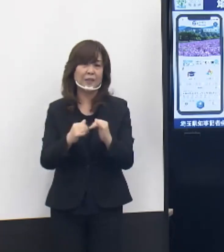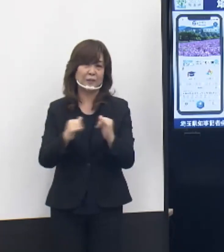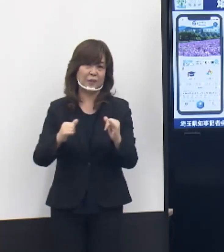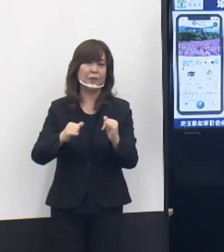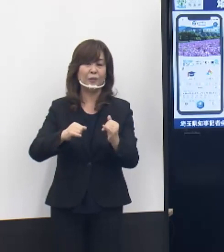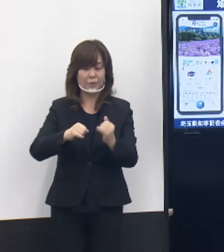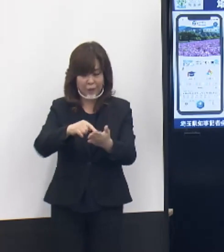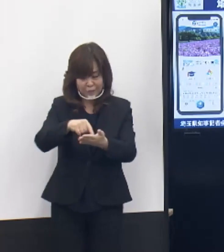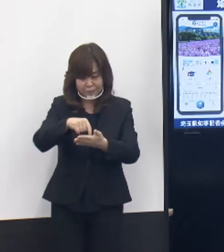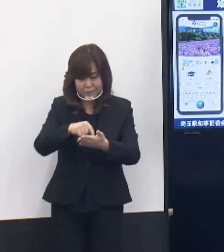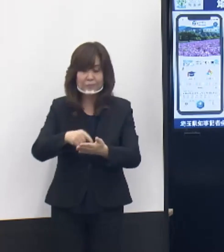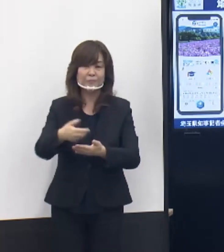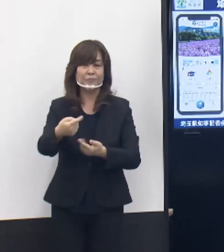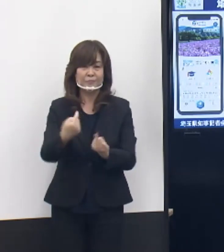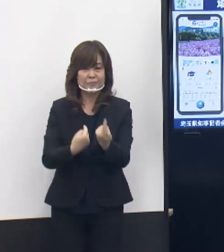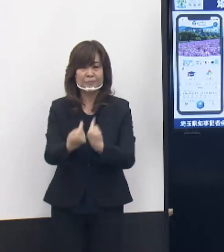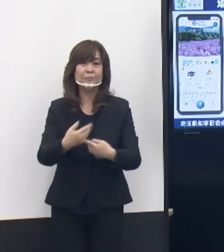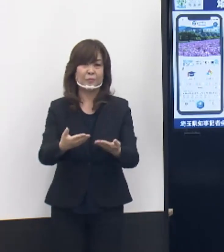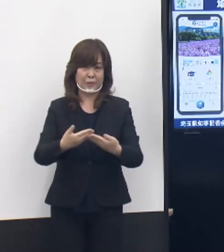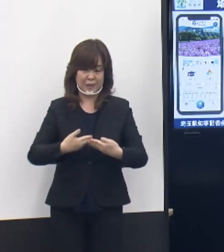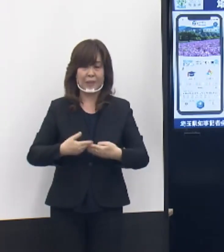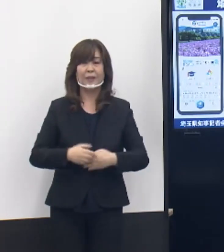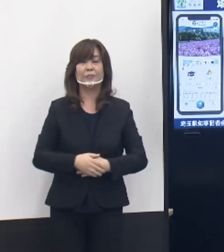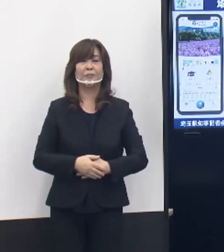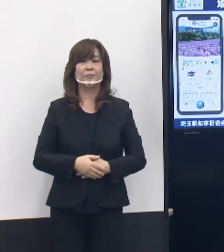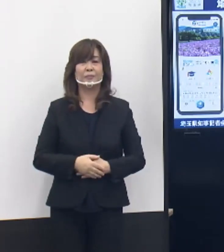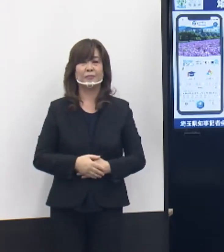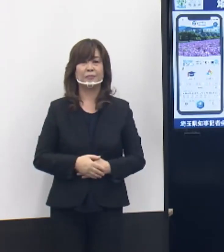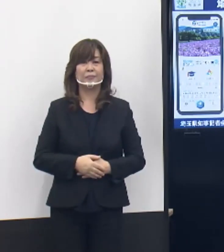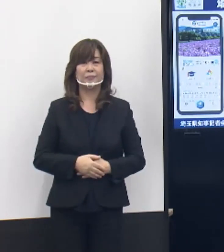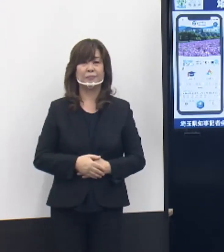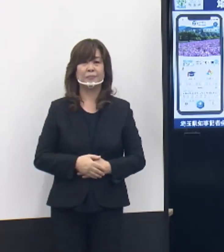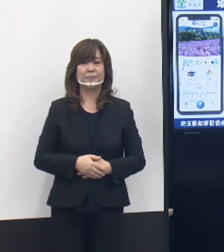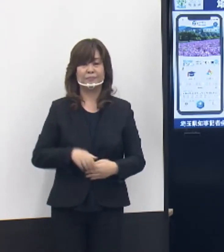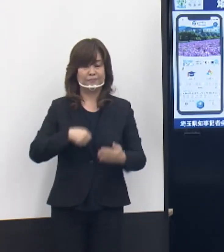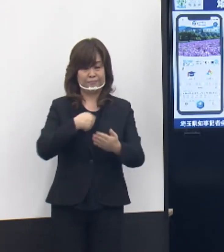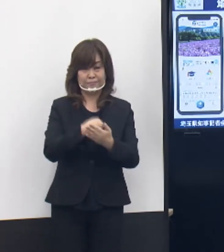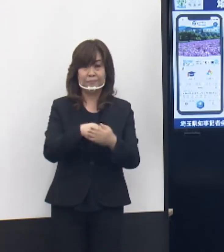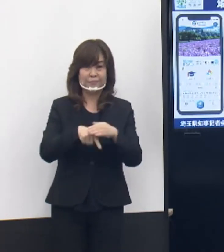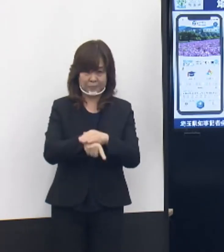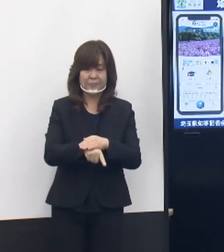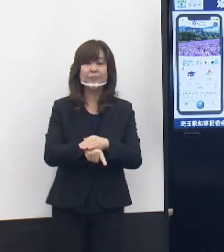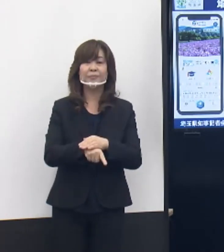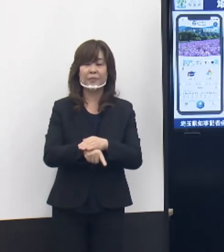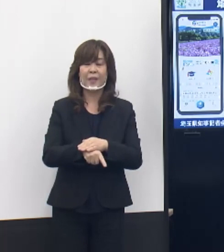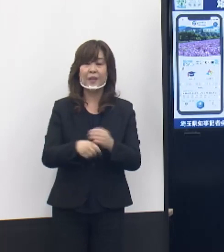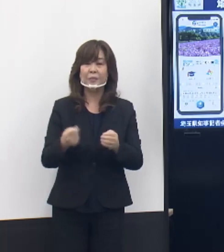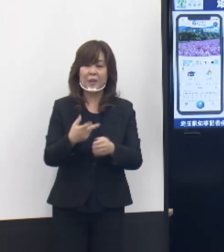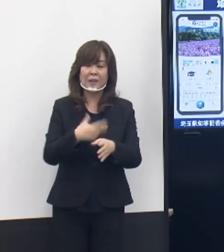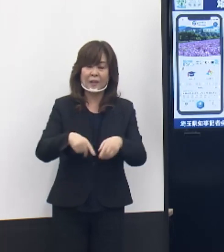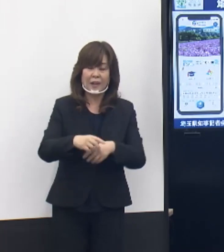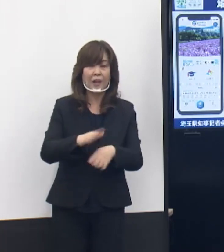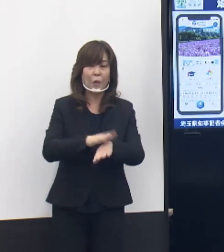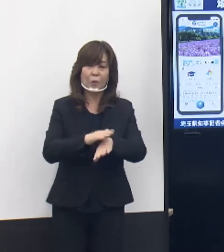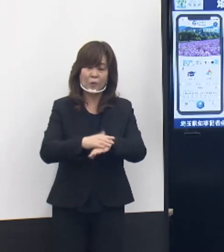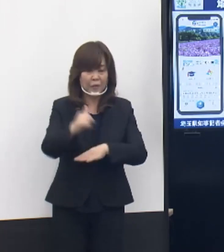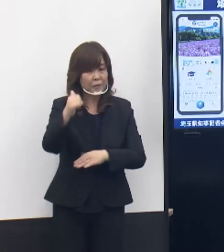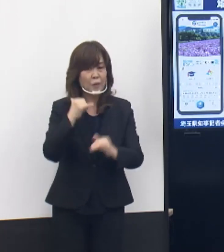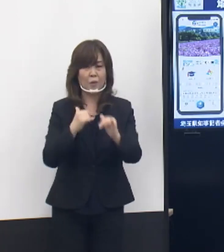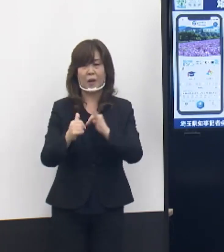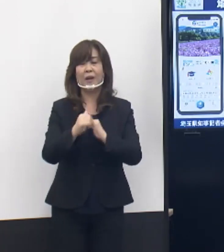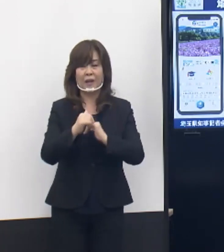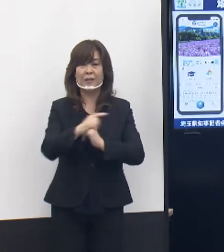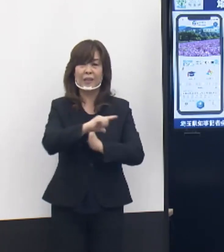っております。で、その結果なのか、お電話での問い合わせも多くなってきており、関心は非常に高